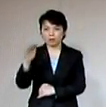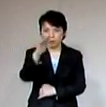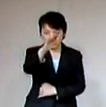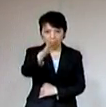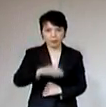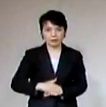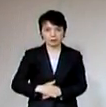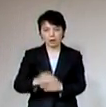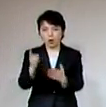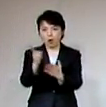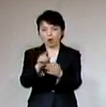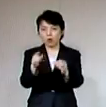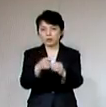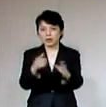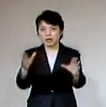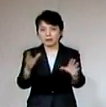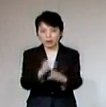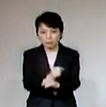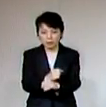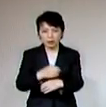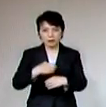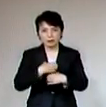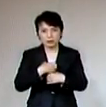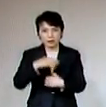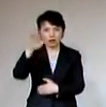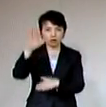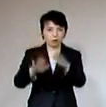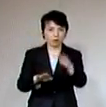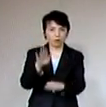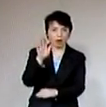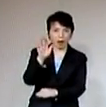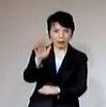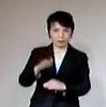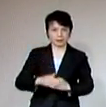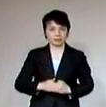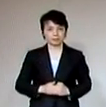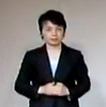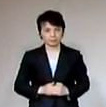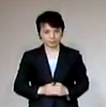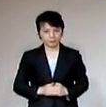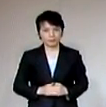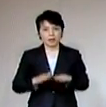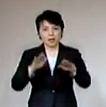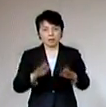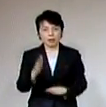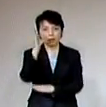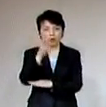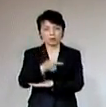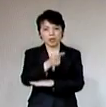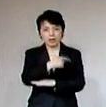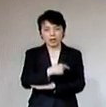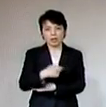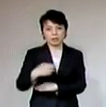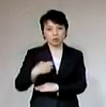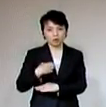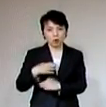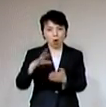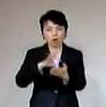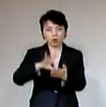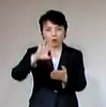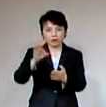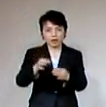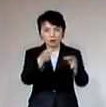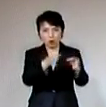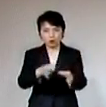ど方向性を見失った危機的状況に陥っていると思います。現政権による消費税の増税